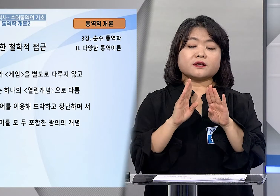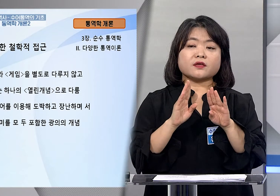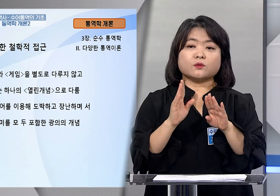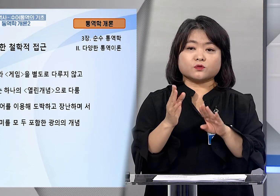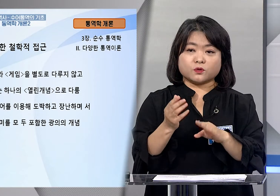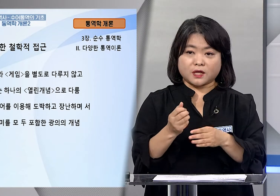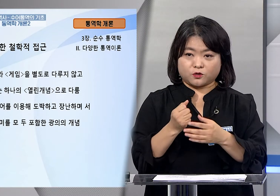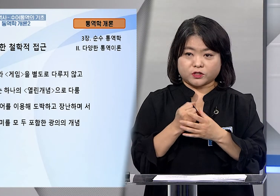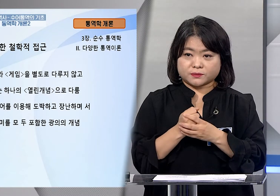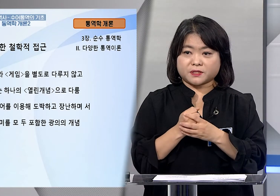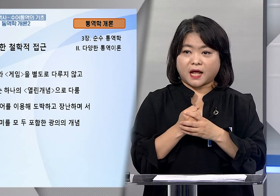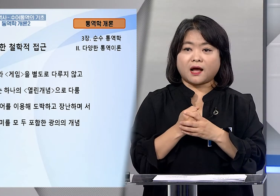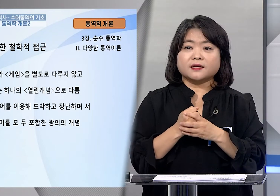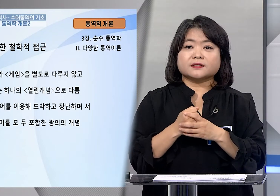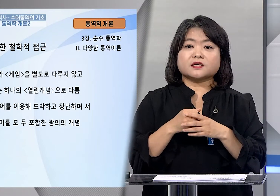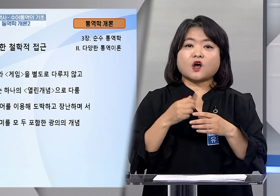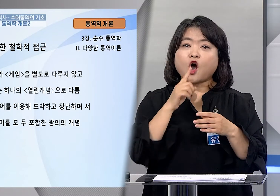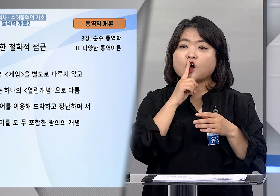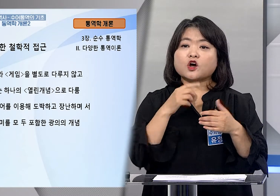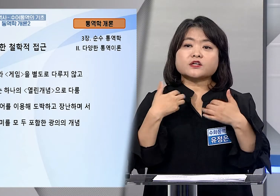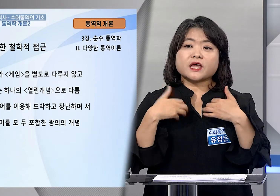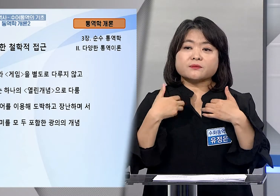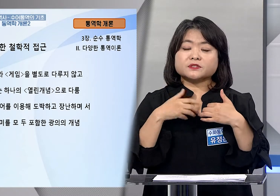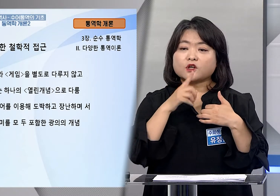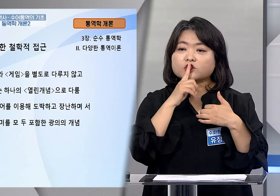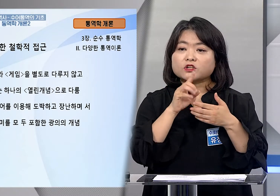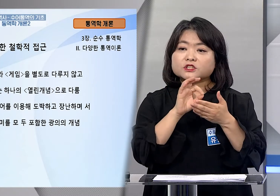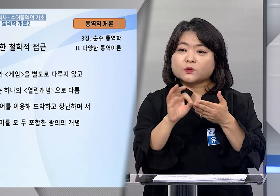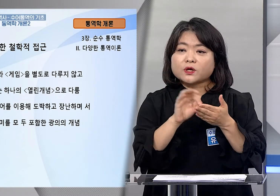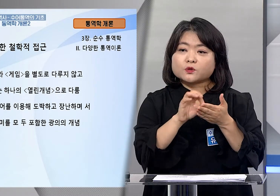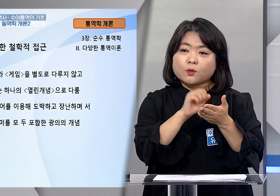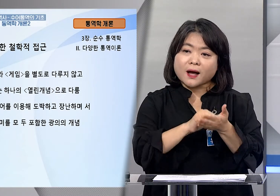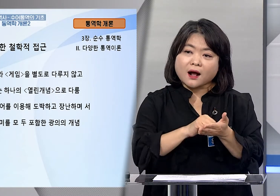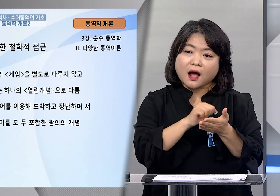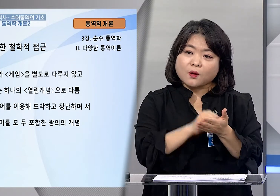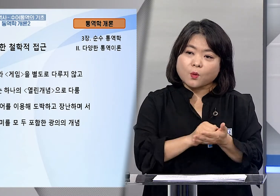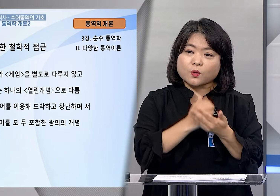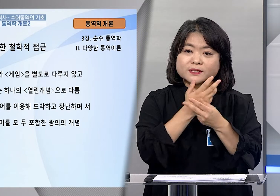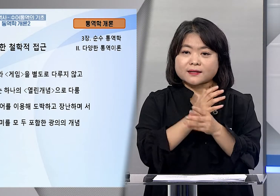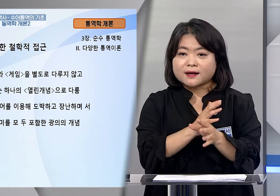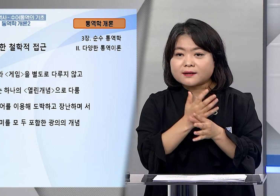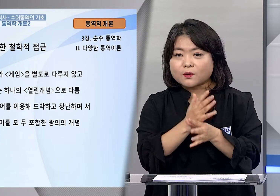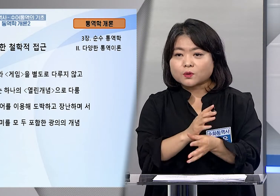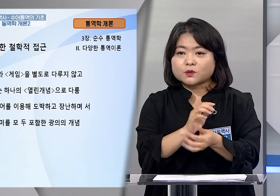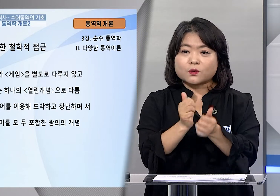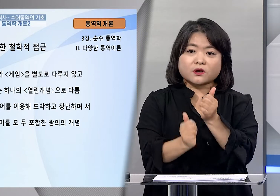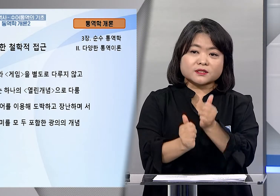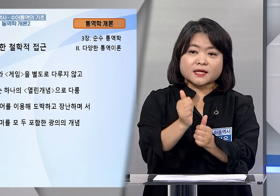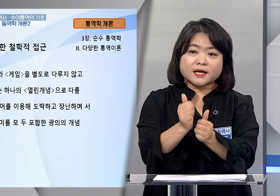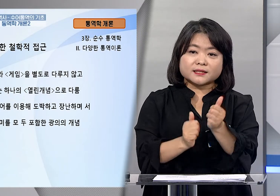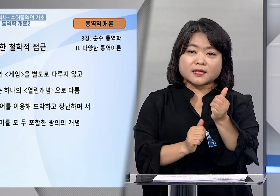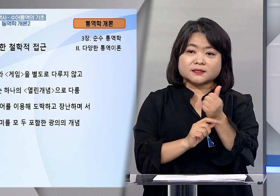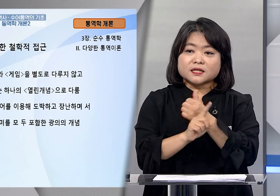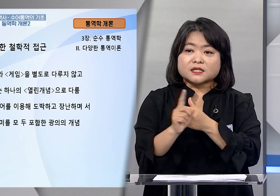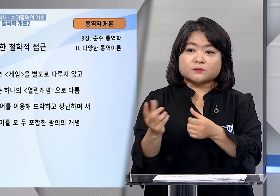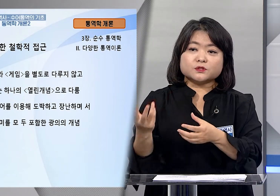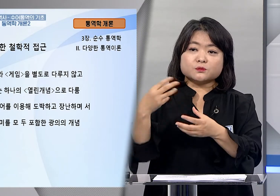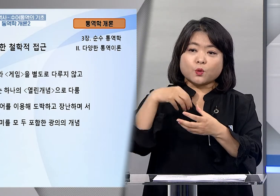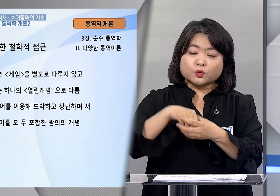개념으로 다루었습니다. 그래서 언어게임은 언어를 이용해 도박하고 장난하고 서로 경쟁한다는 의미를 모두